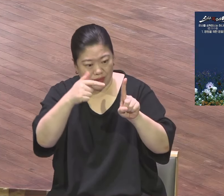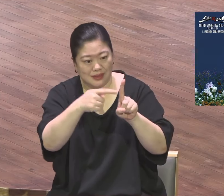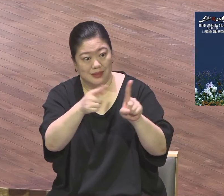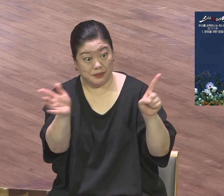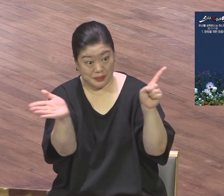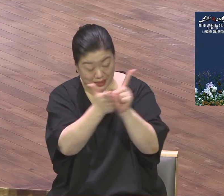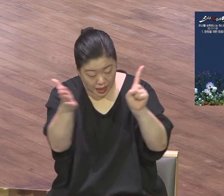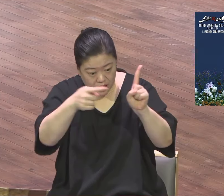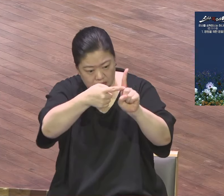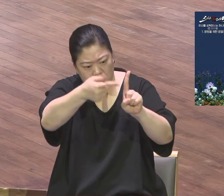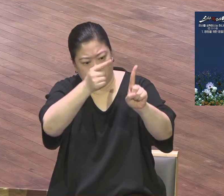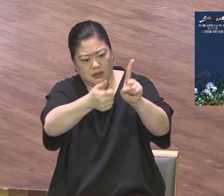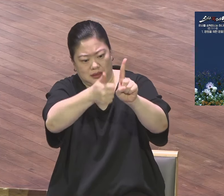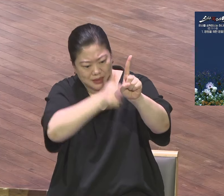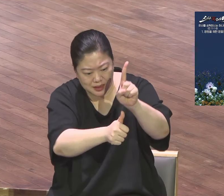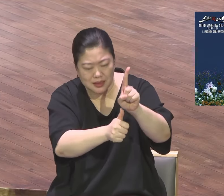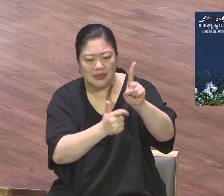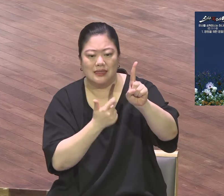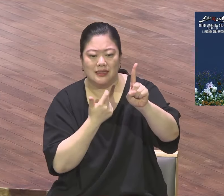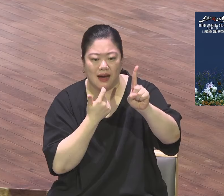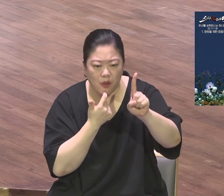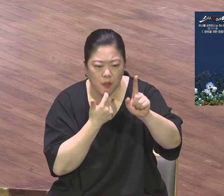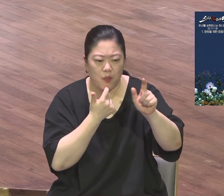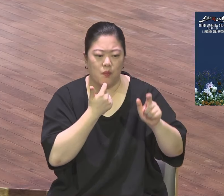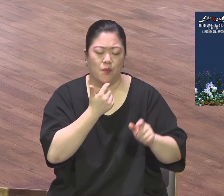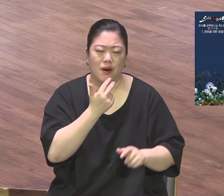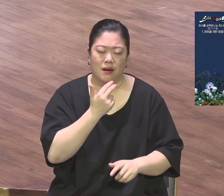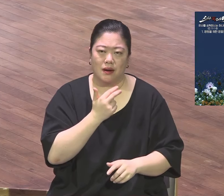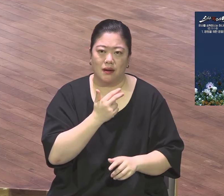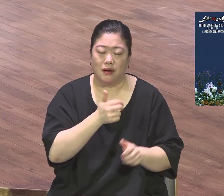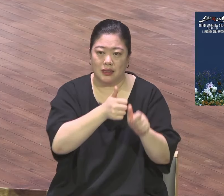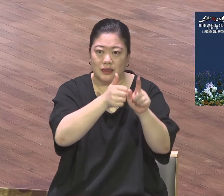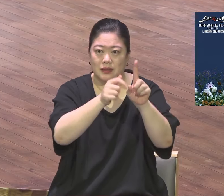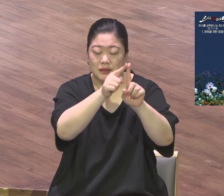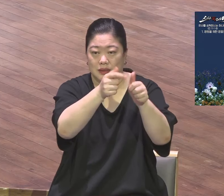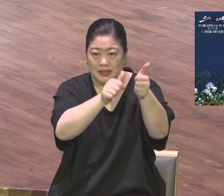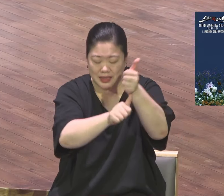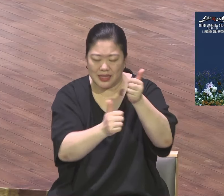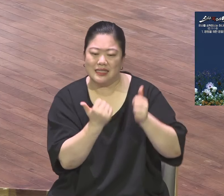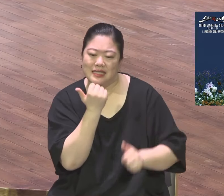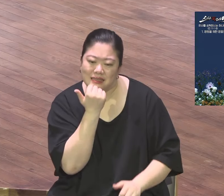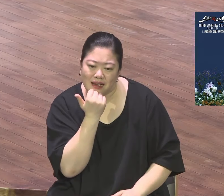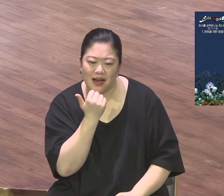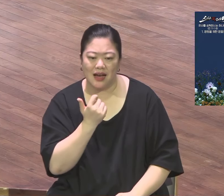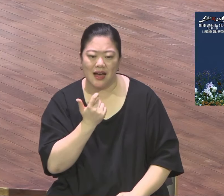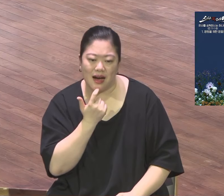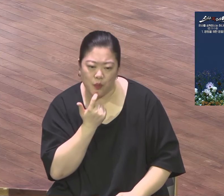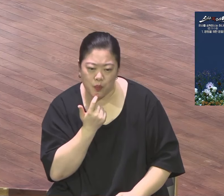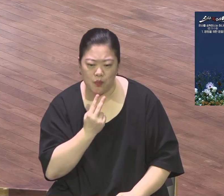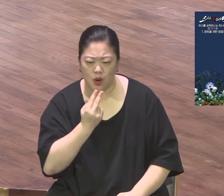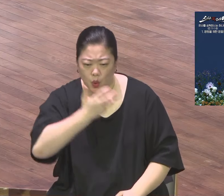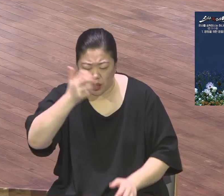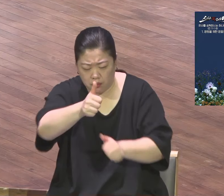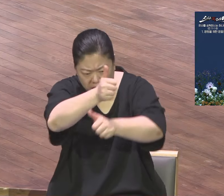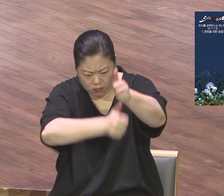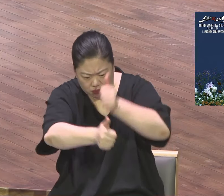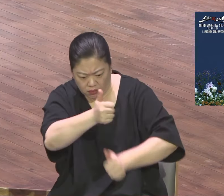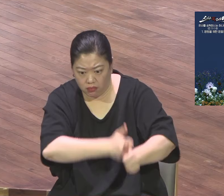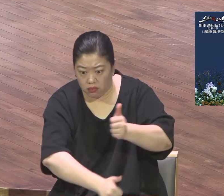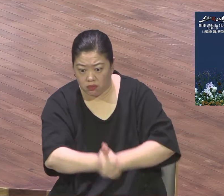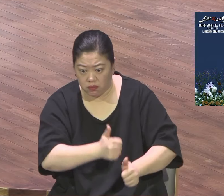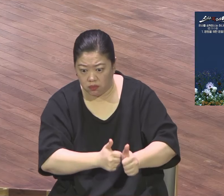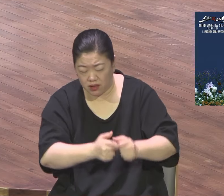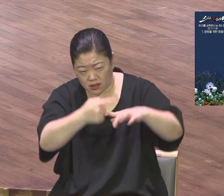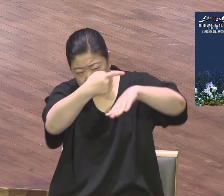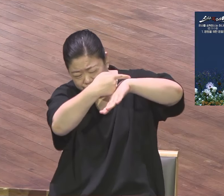이 아브라함 한 사람 때문에 이 말씀에 순종했더니 그냥 복의 근원 되었어요.